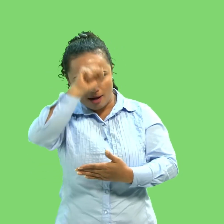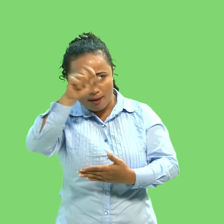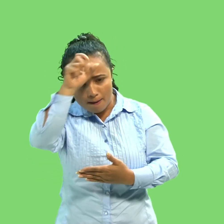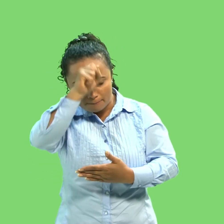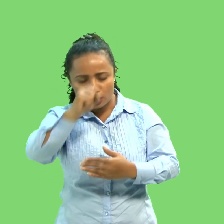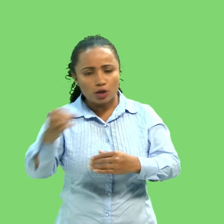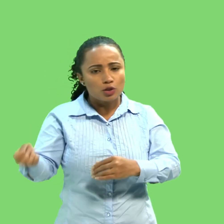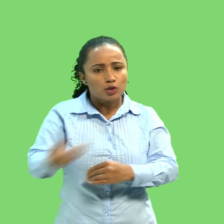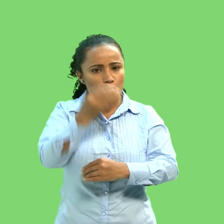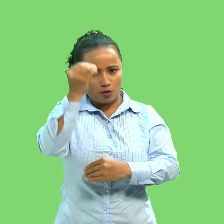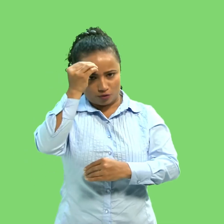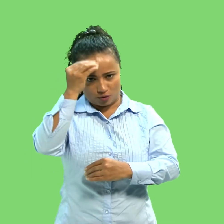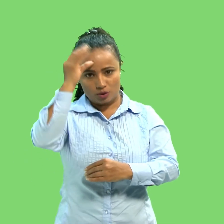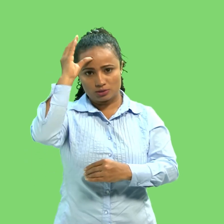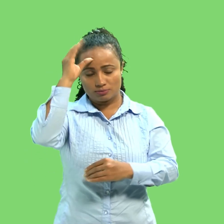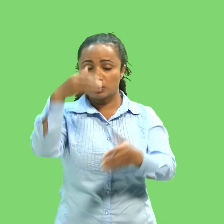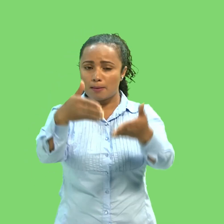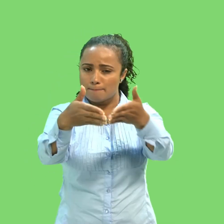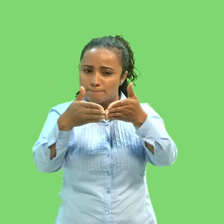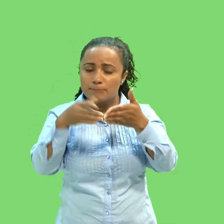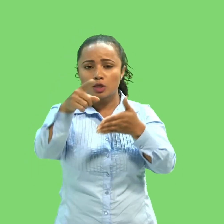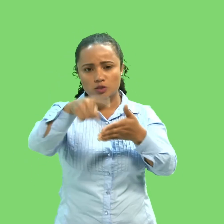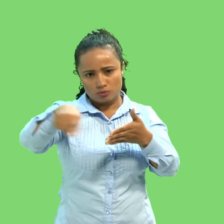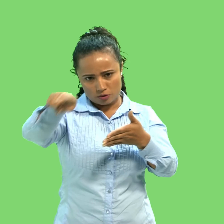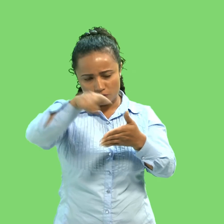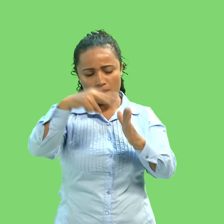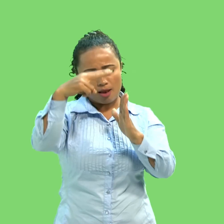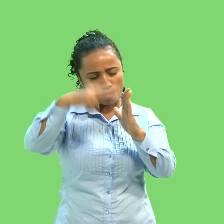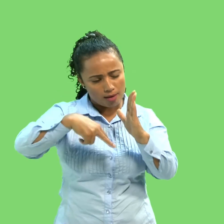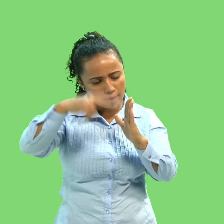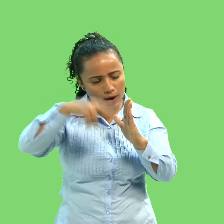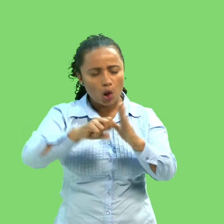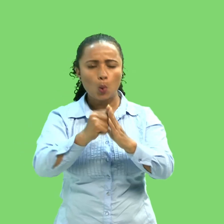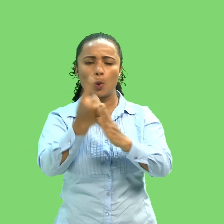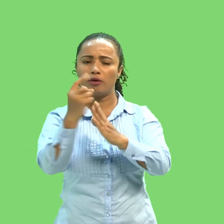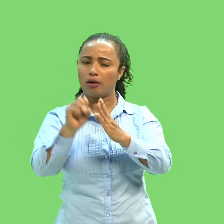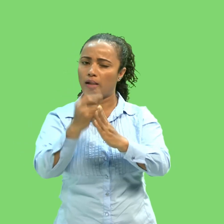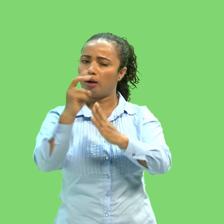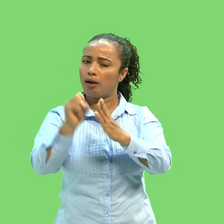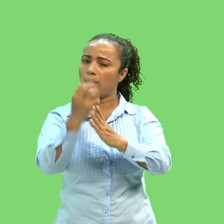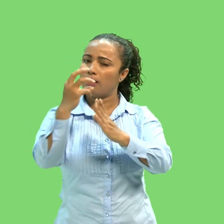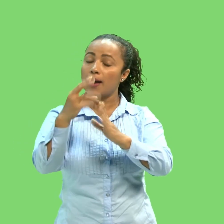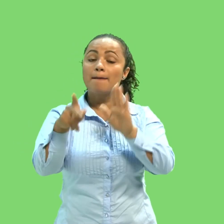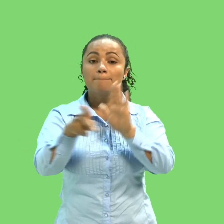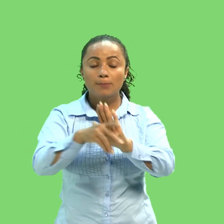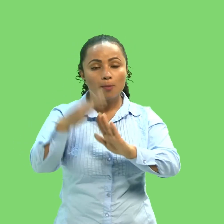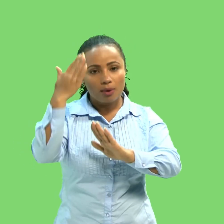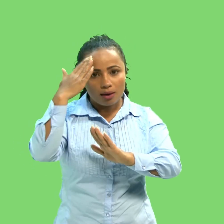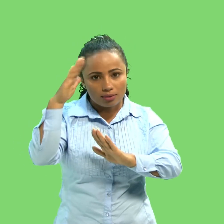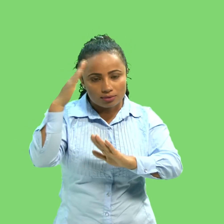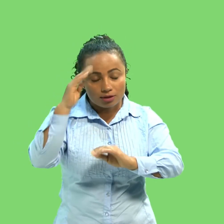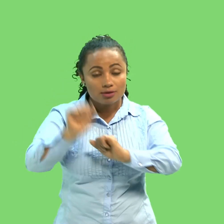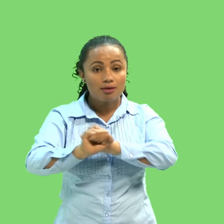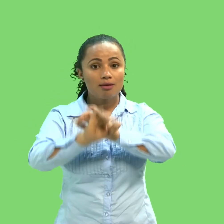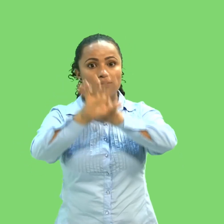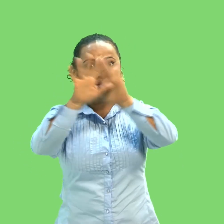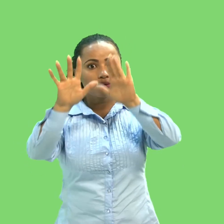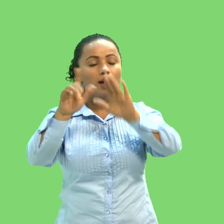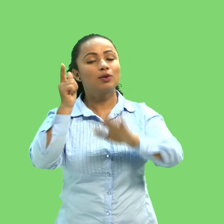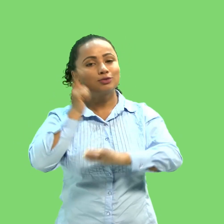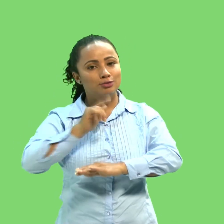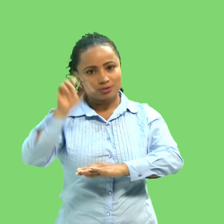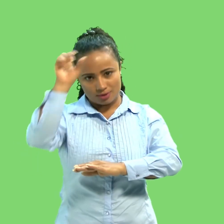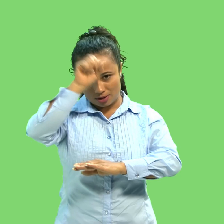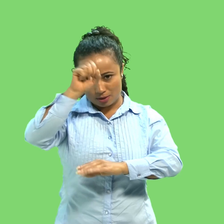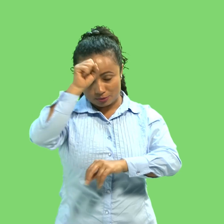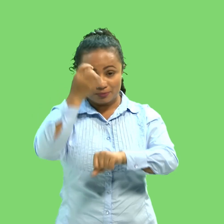conhecimento. Peço, por gentileza, que leiam e releiam o caderno didático para facilitar na aprendizagem do conteúdo. Se